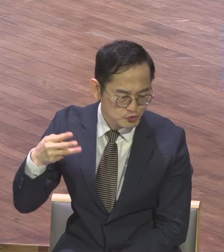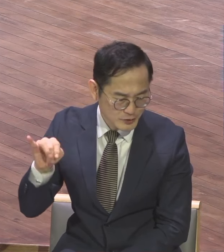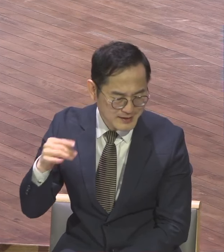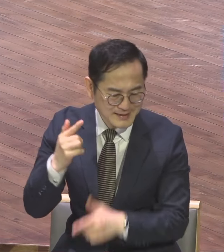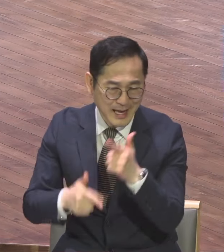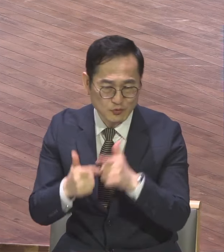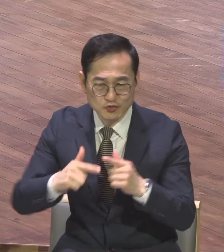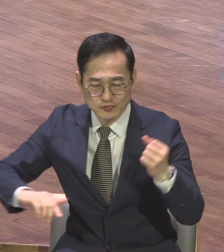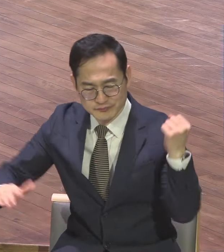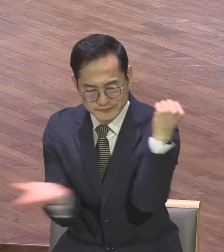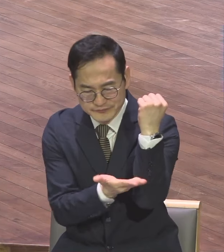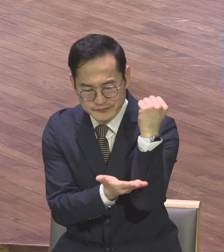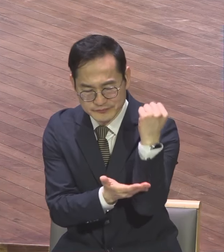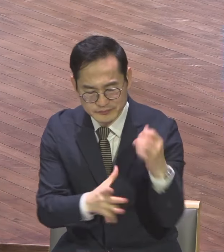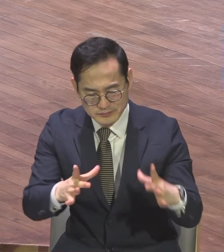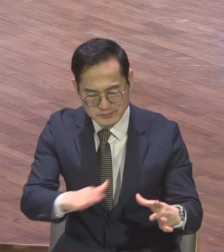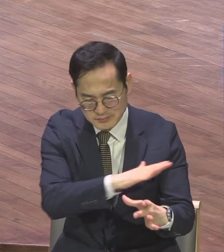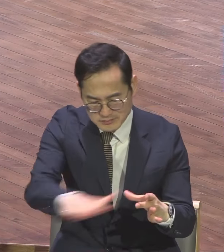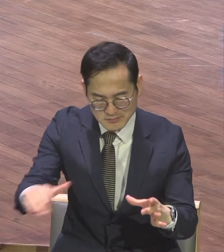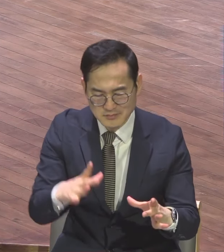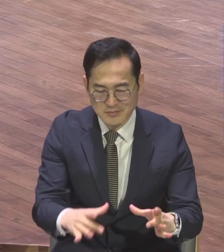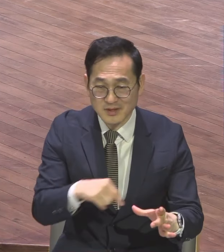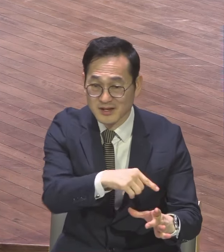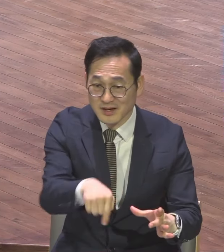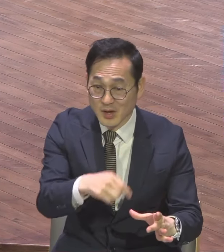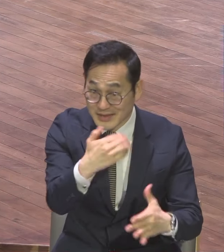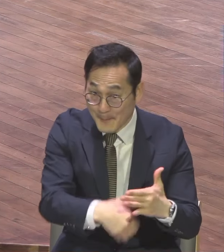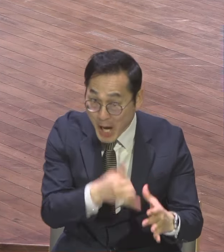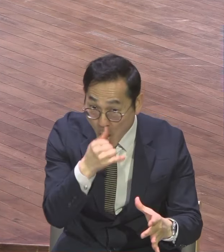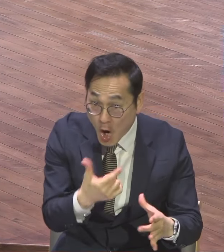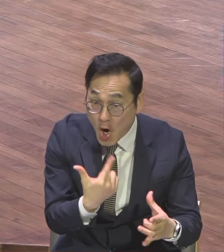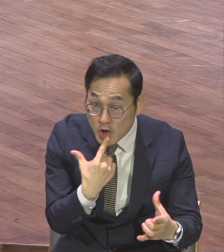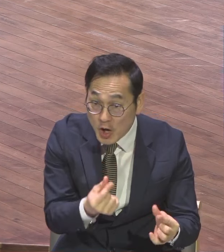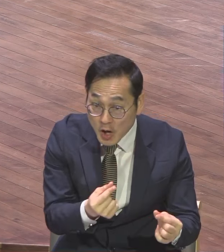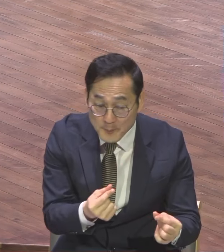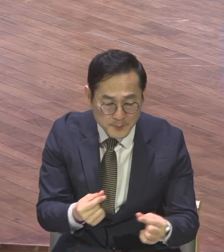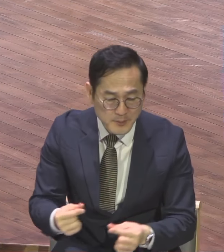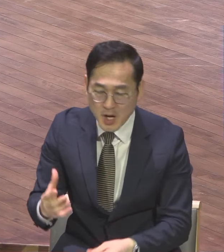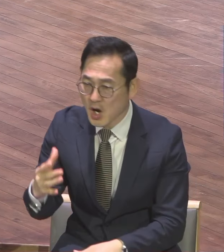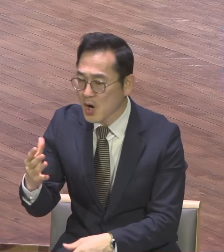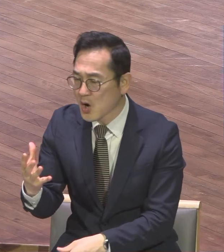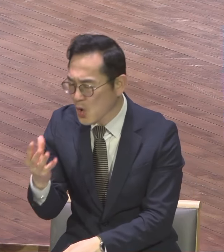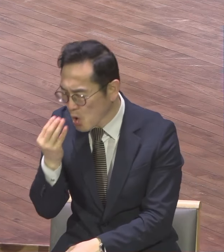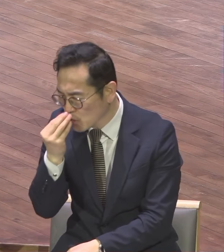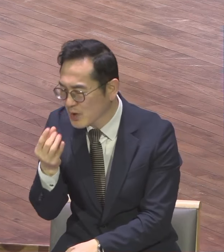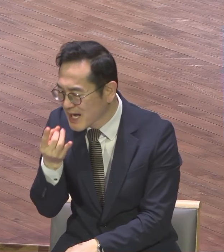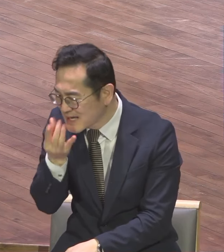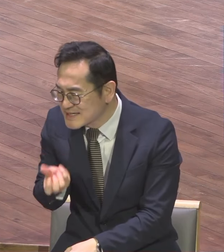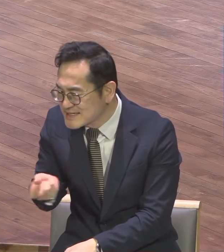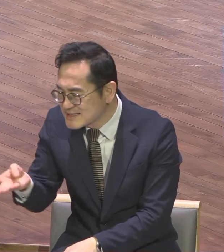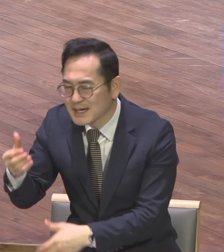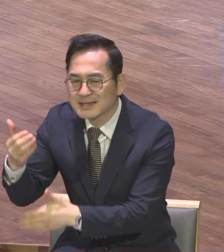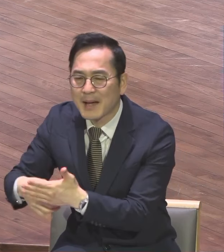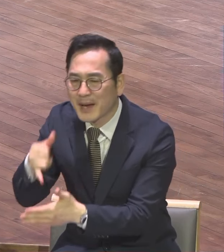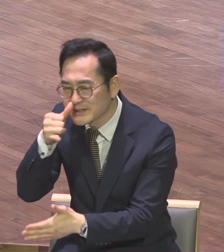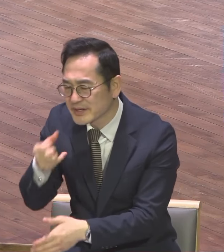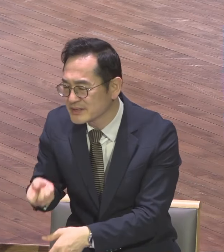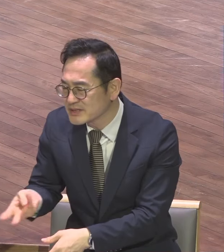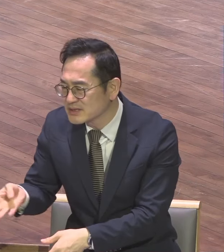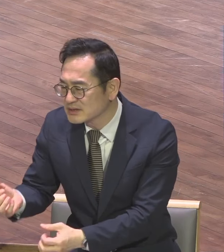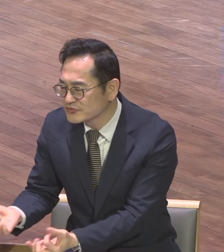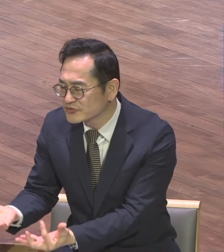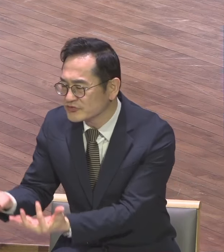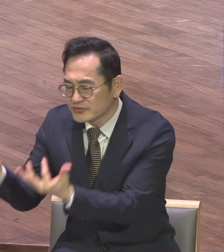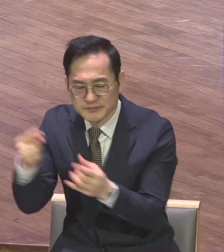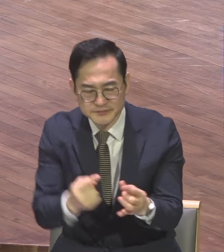것 같이 거룩한 씨가 이 땅의 거루터기니라. 이 거루터기를 영어로 말해서 렘넌트라는